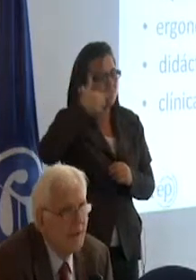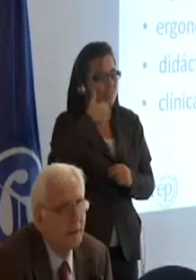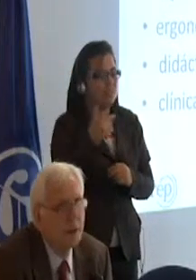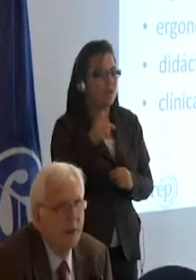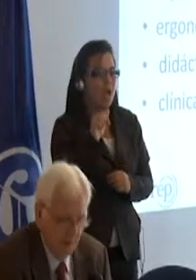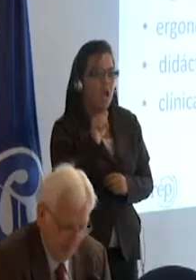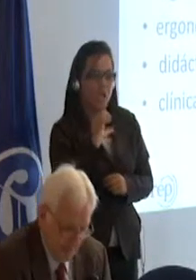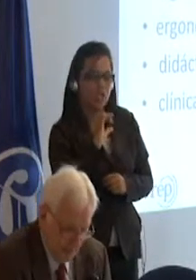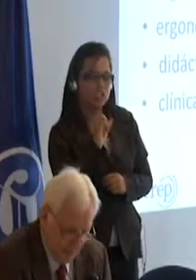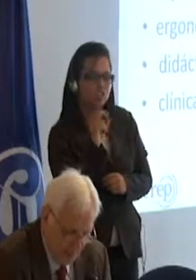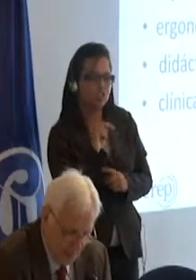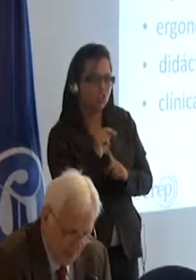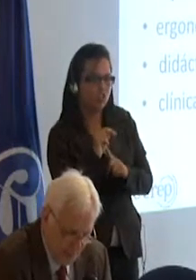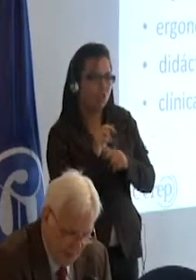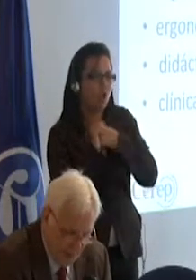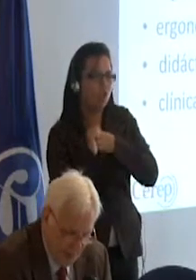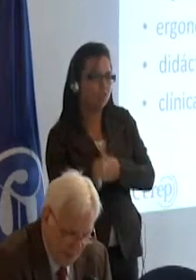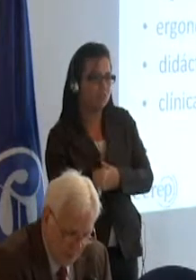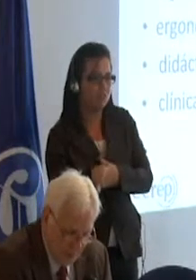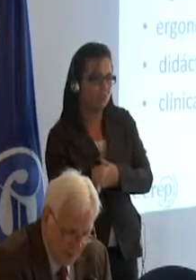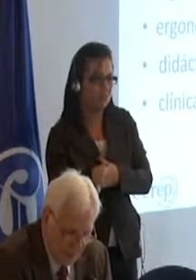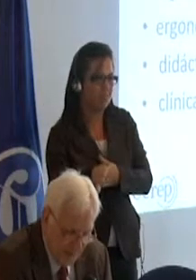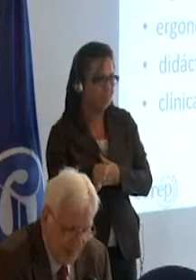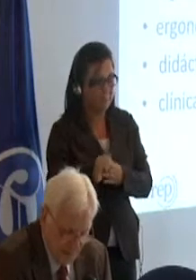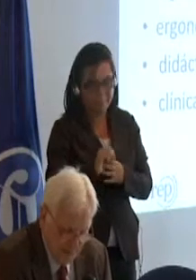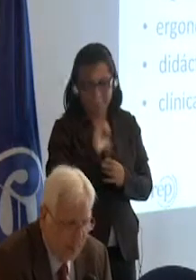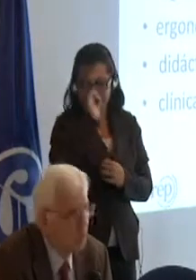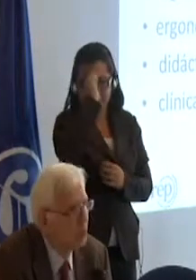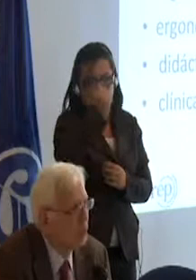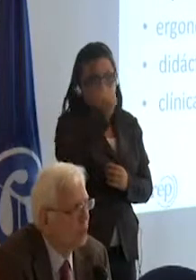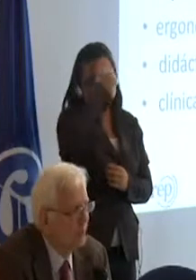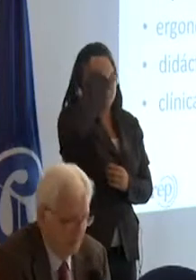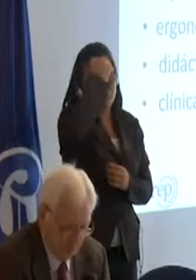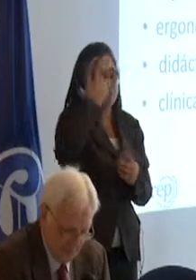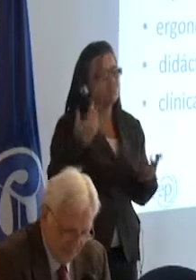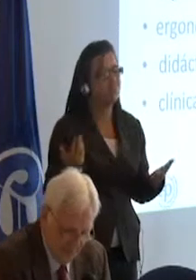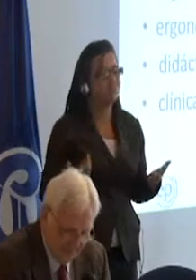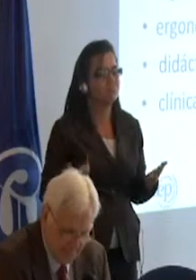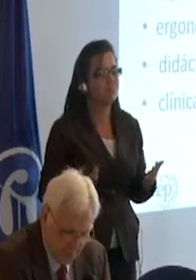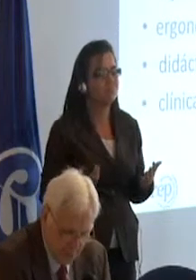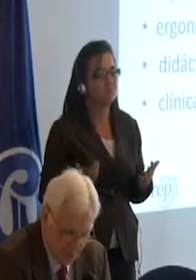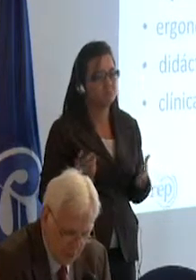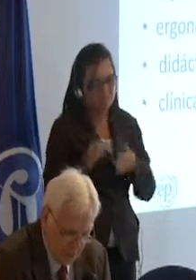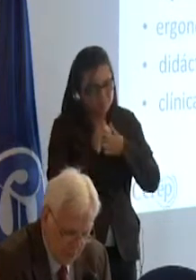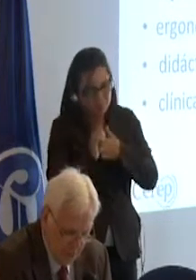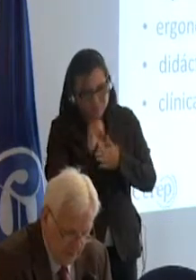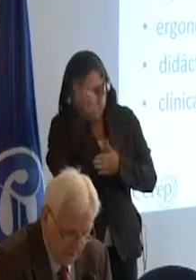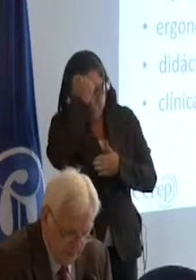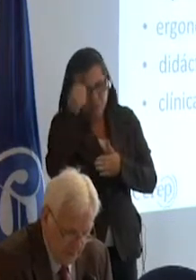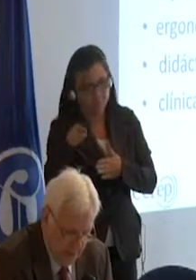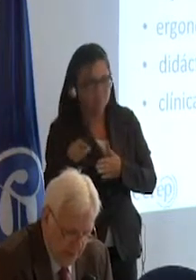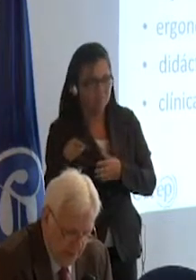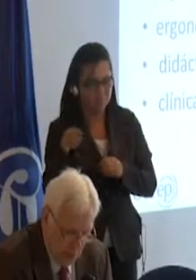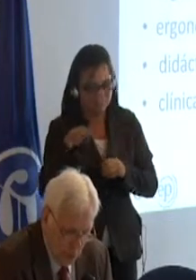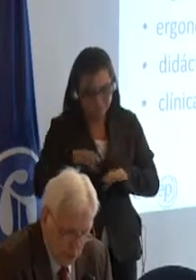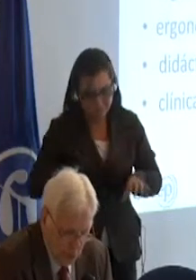acción orientada principalmente hacia la realización de la